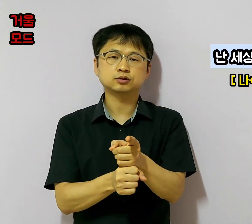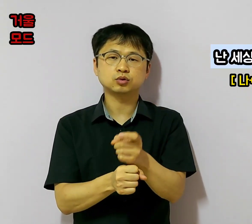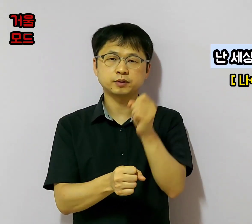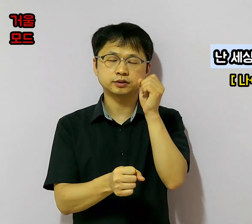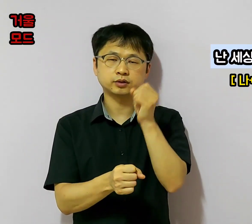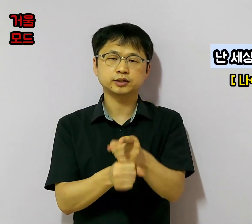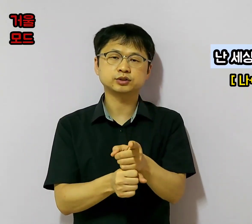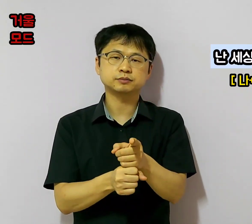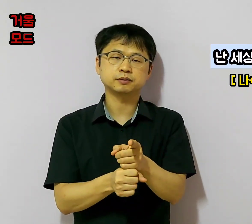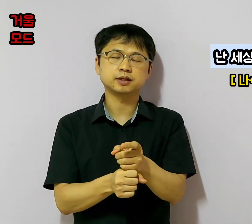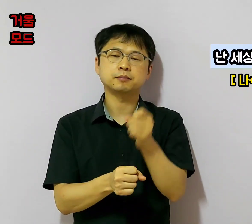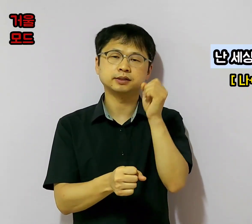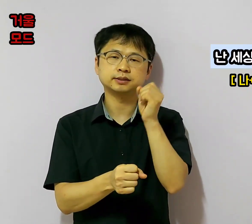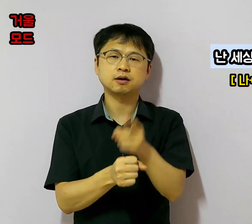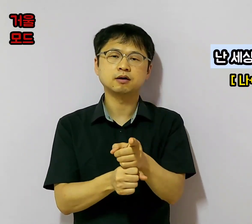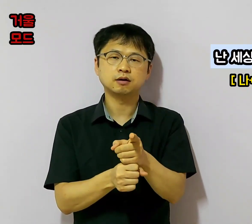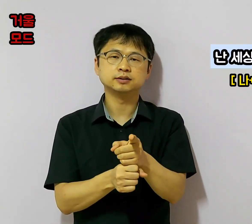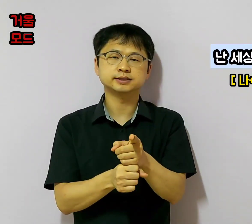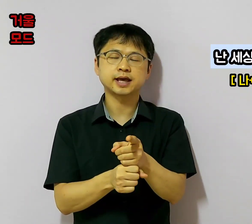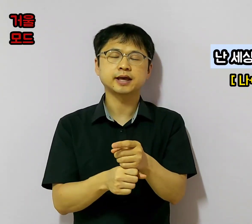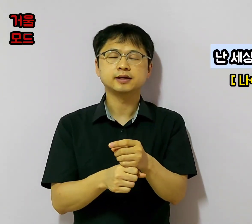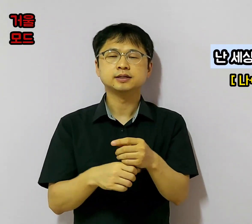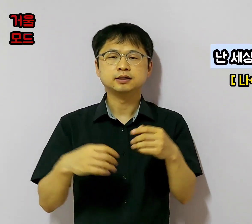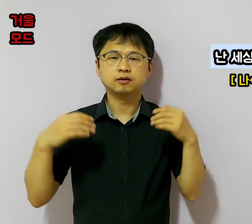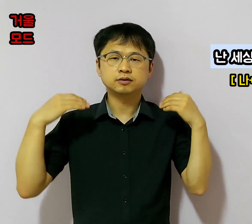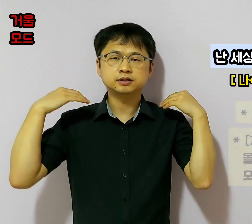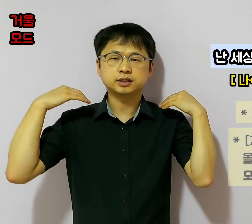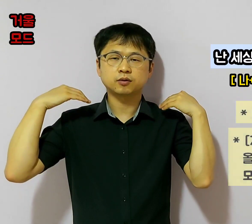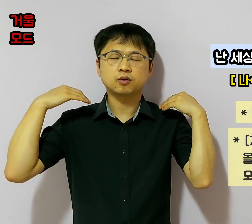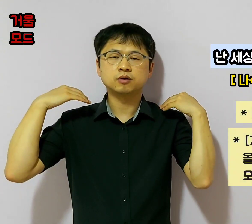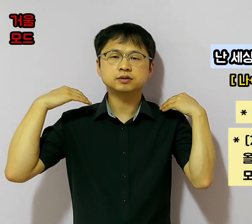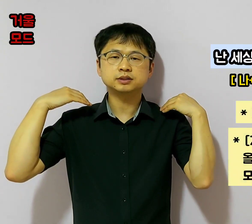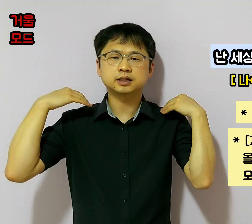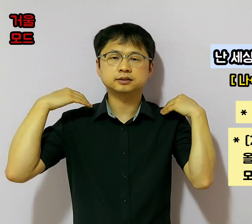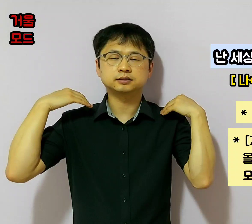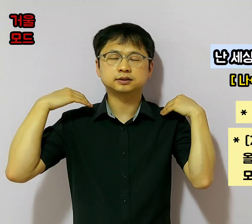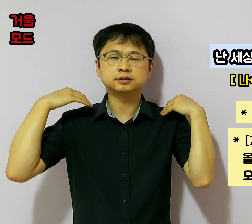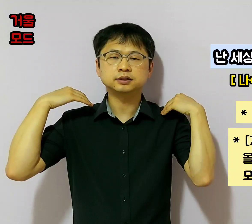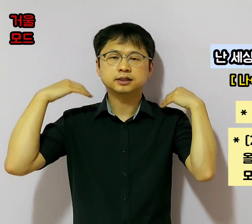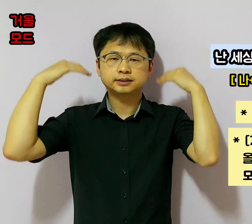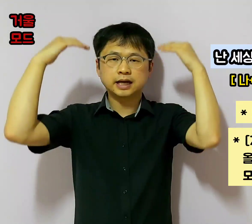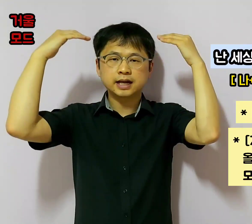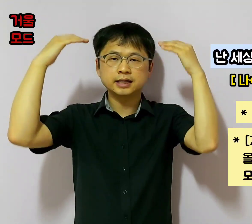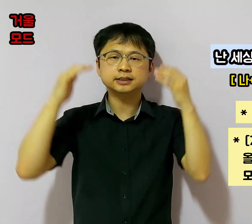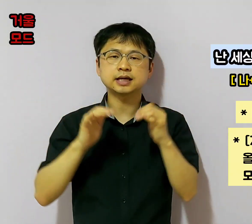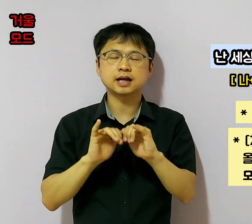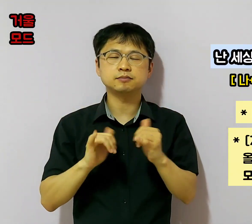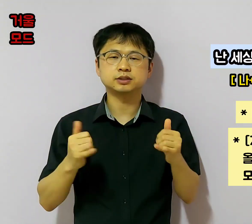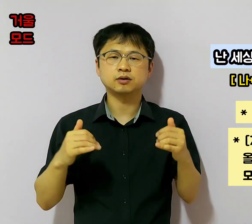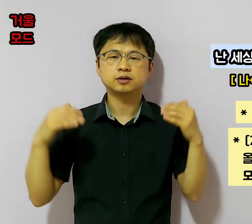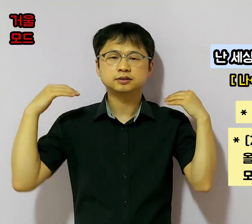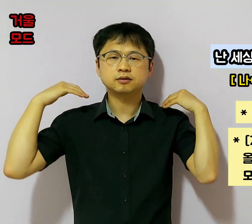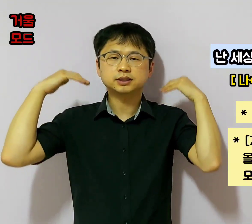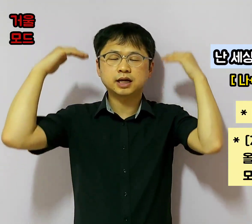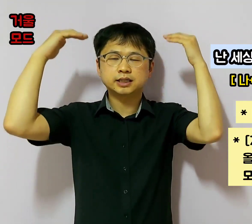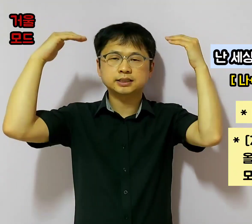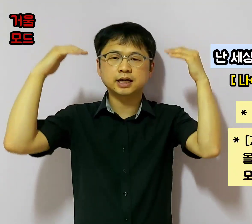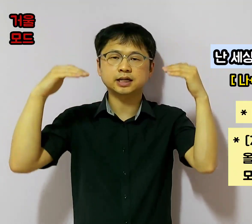수어 배웠죠. 해주시면 됩니다. 벌써, 어느새 어른이 되고 어른이라는 것은 자란 사람이죠. 성장하다, 자라다